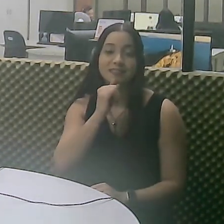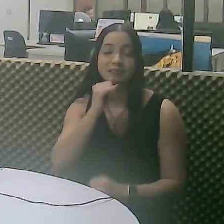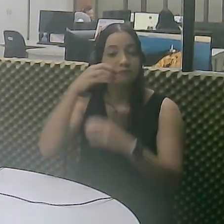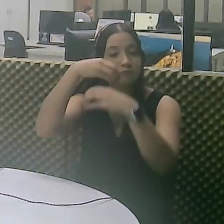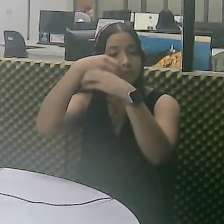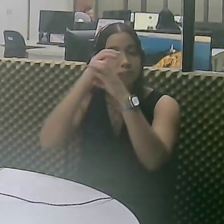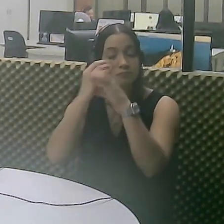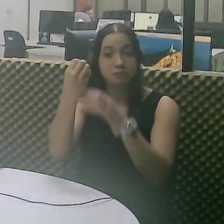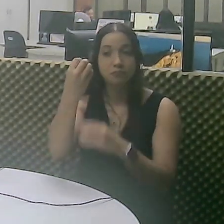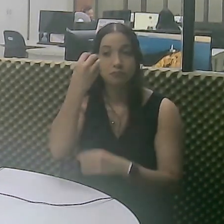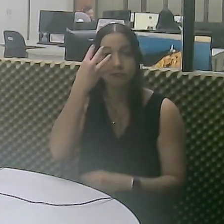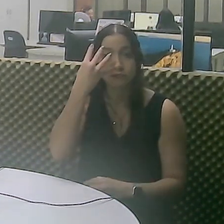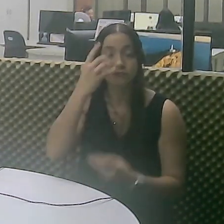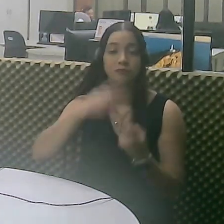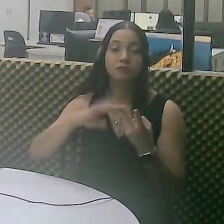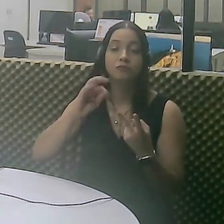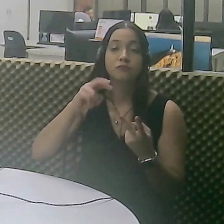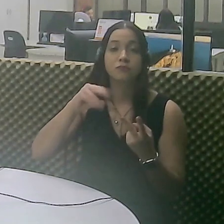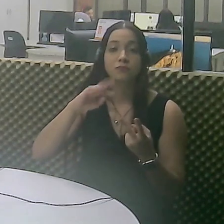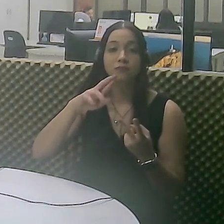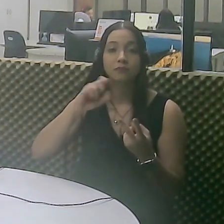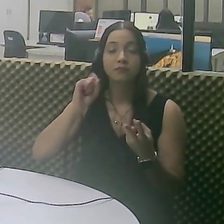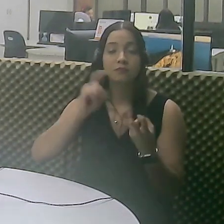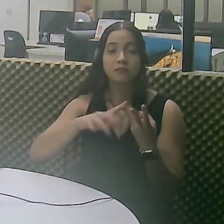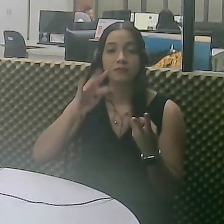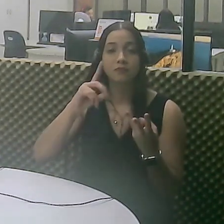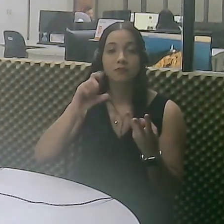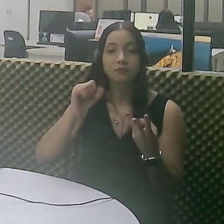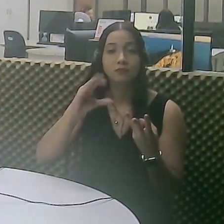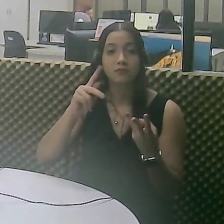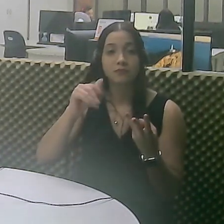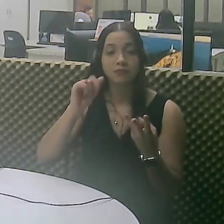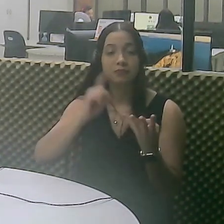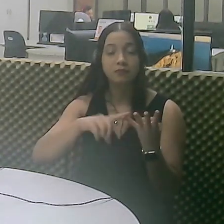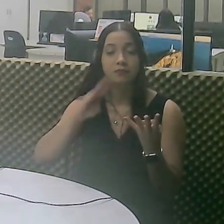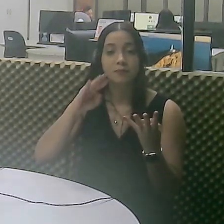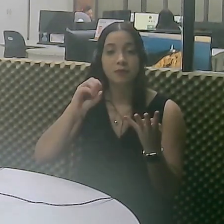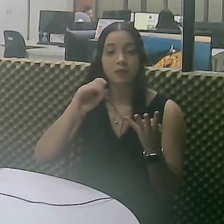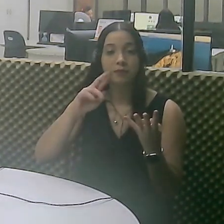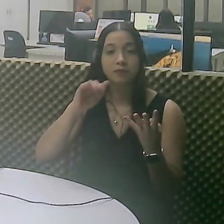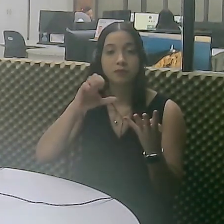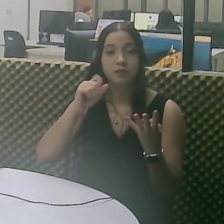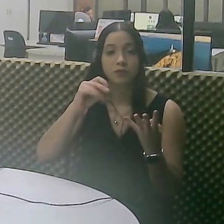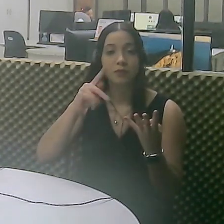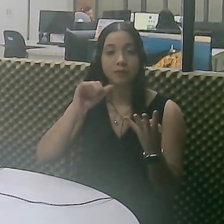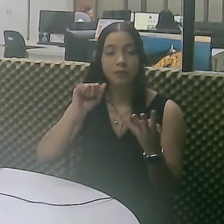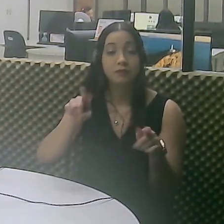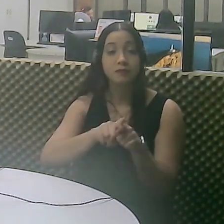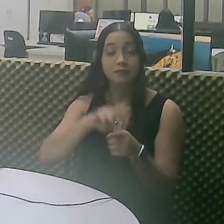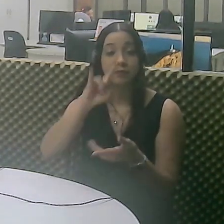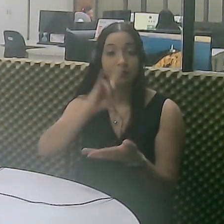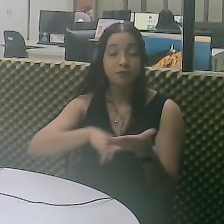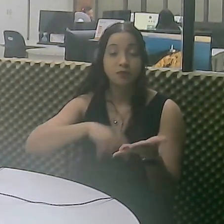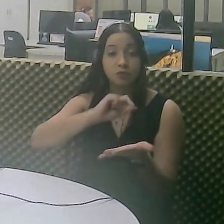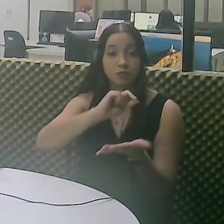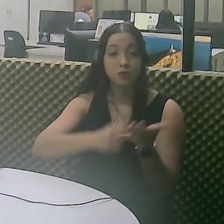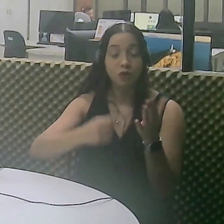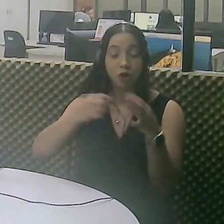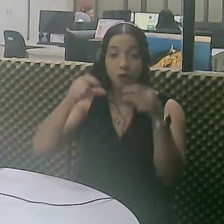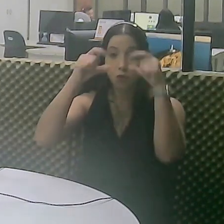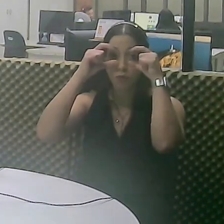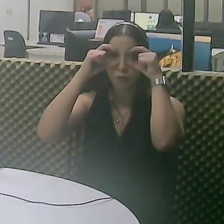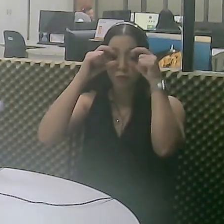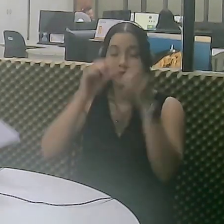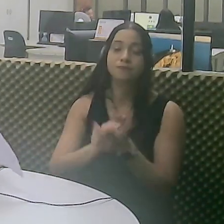de refração, tonometria, fundoscopia e biomicroscopia e prescrever receitas de óculos.